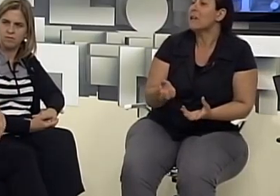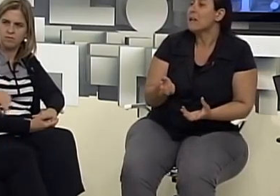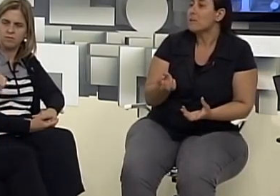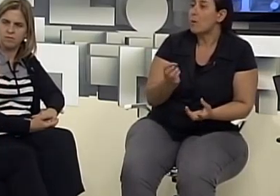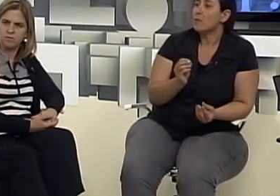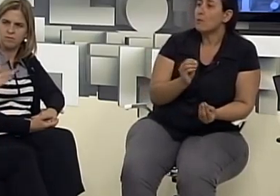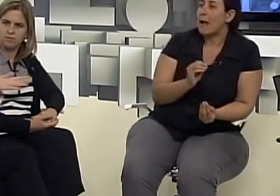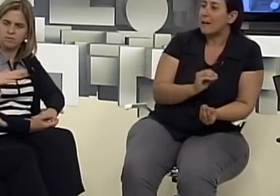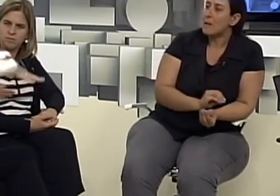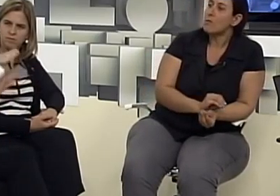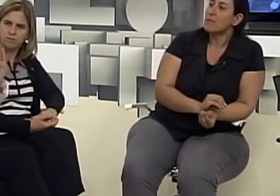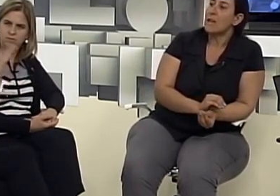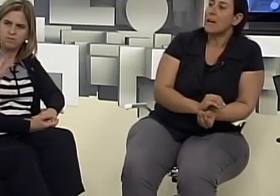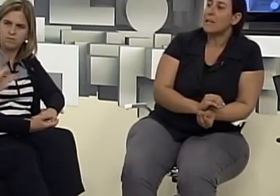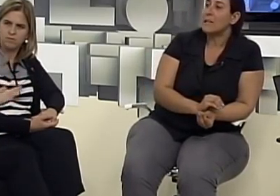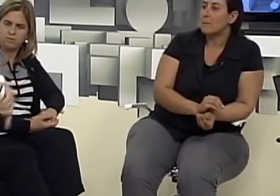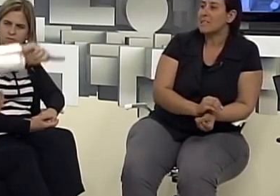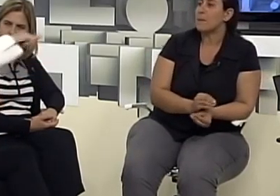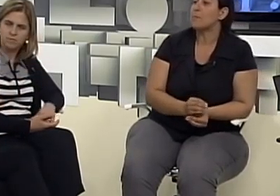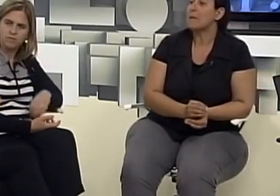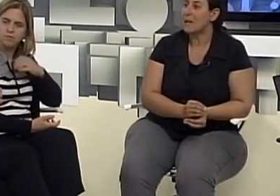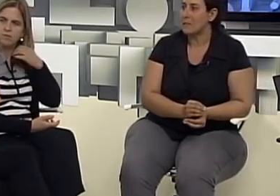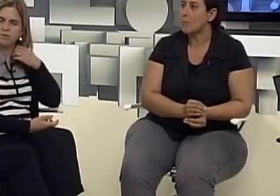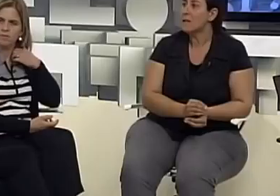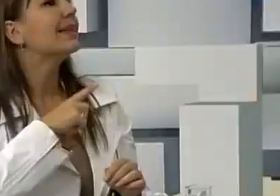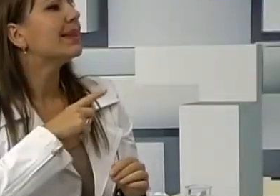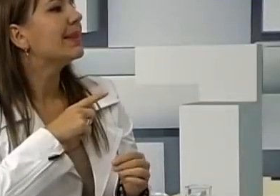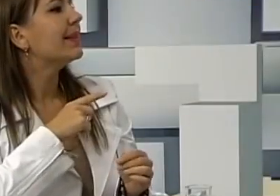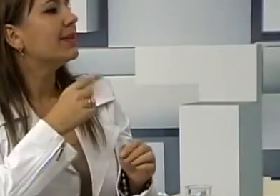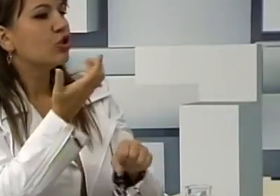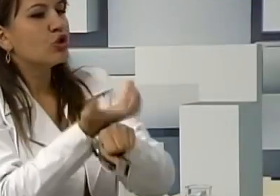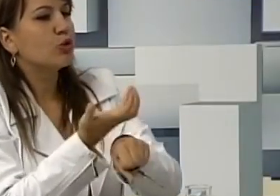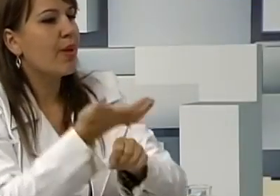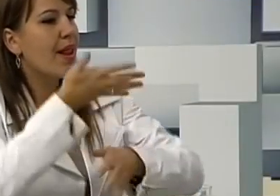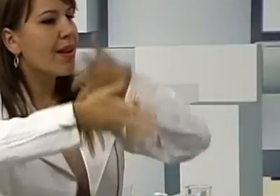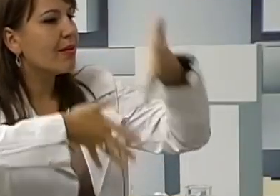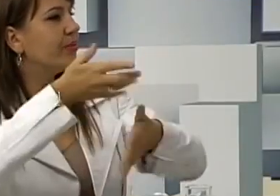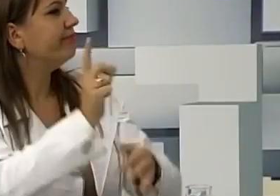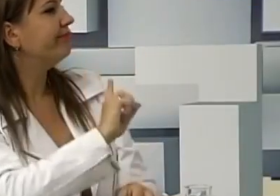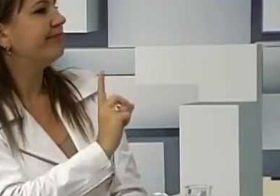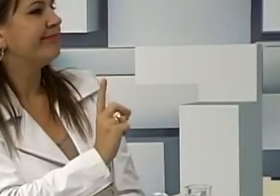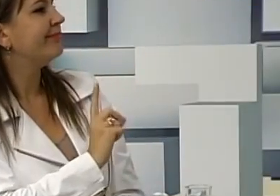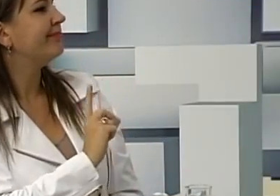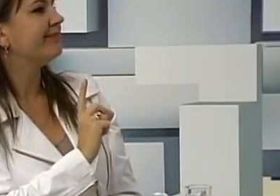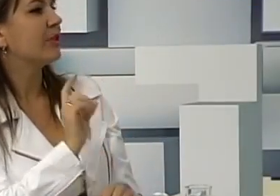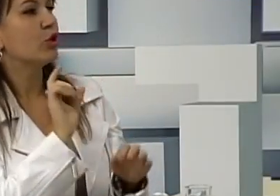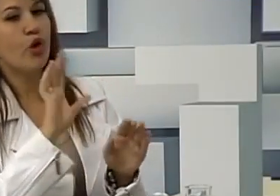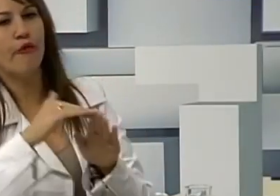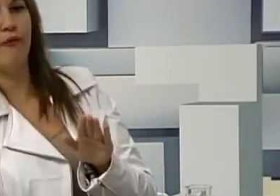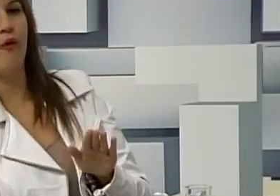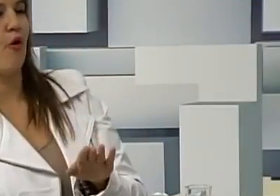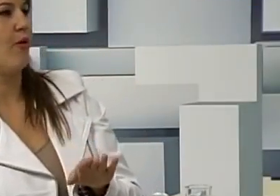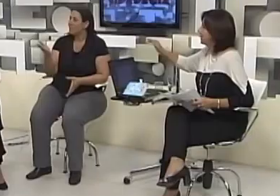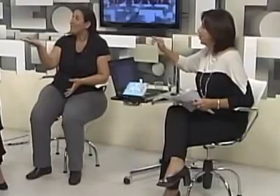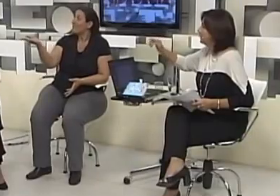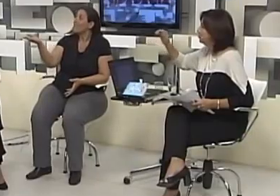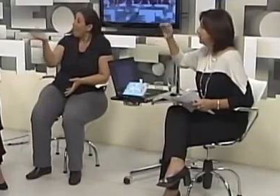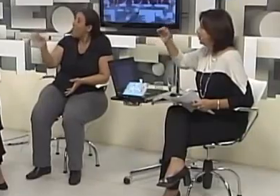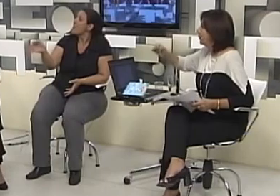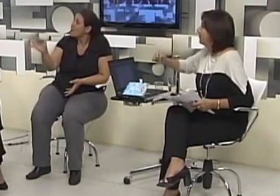que, quando a lei considera que Libras é a primeira língua, essa criança vai ter acesso a essa língua só no contraturno? Pois é isso que eu ia